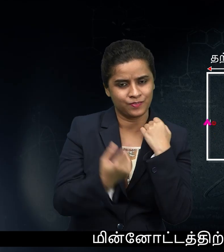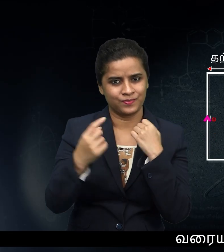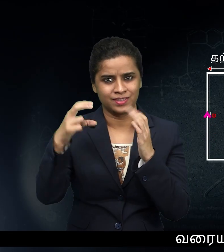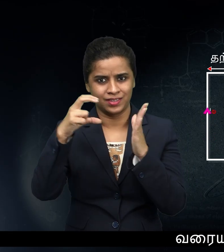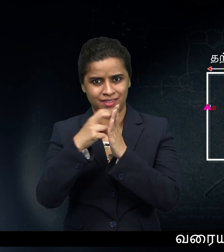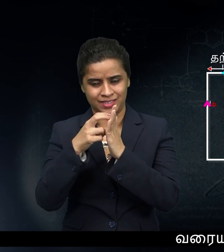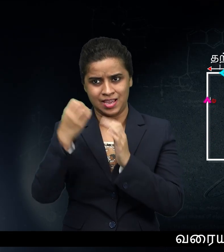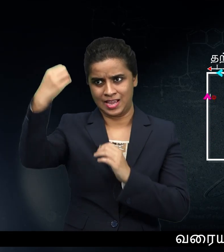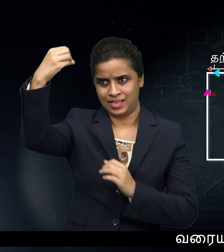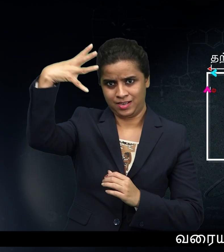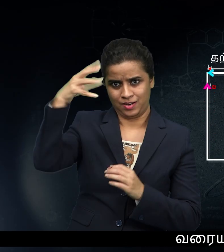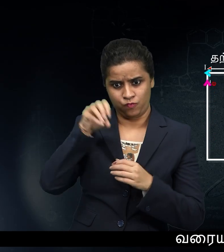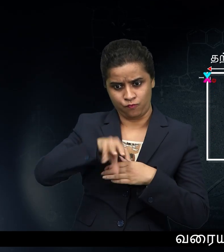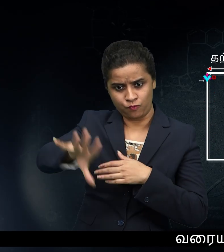விகிதமாக வரையறுக்கப்படுகிறது.